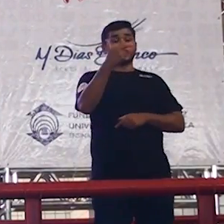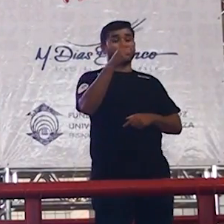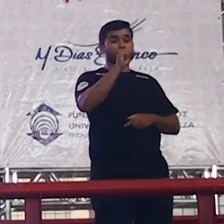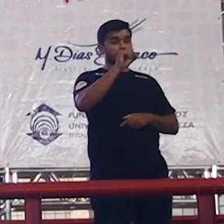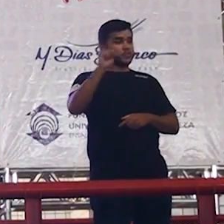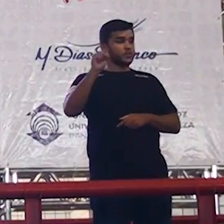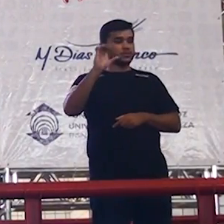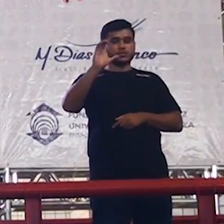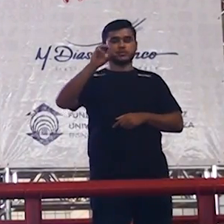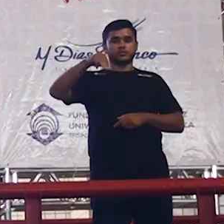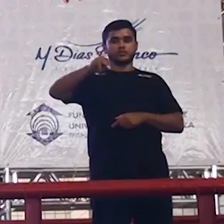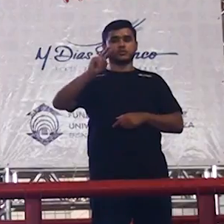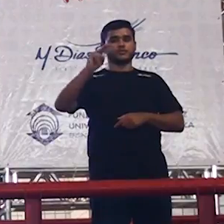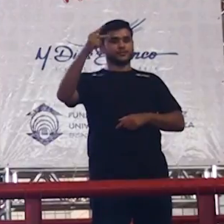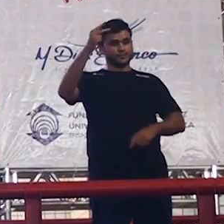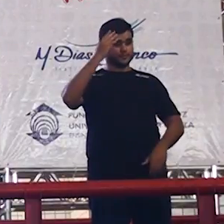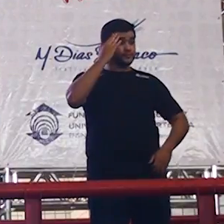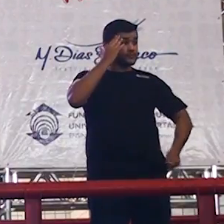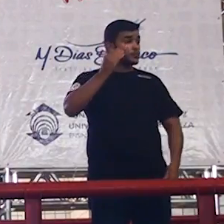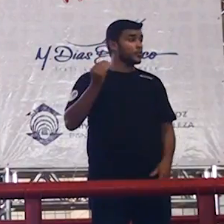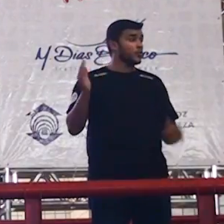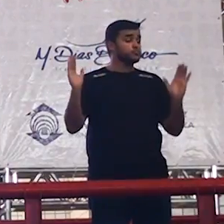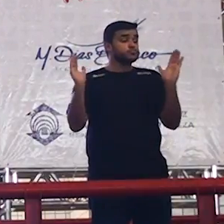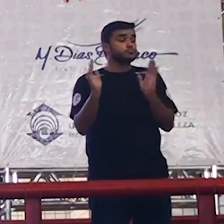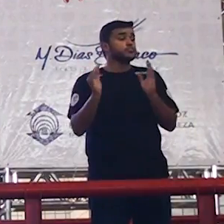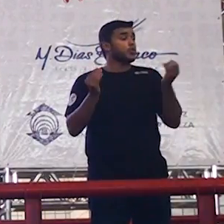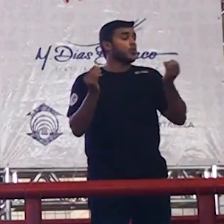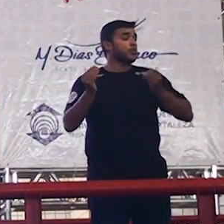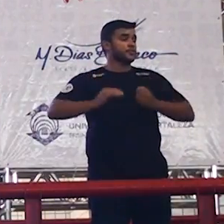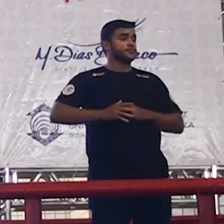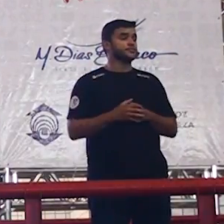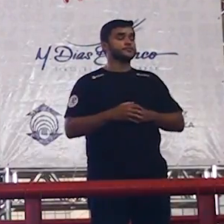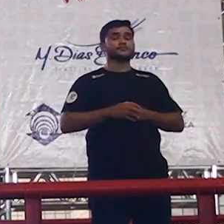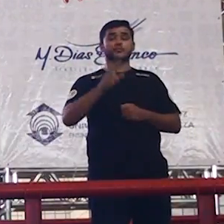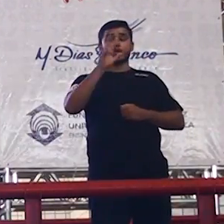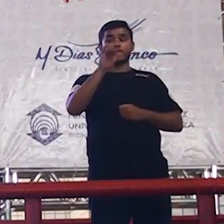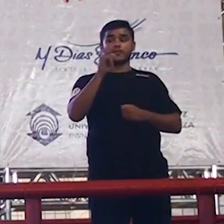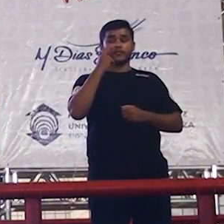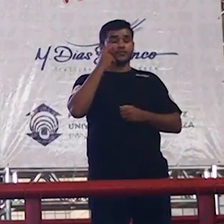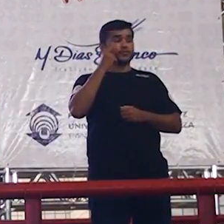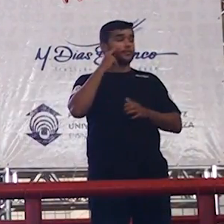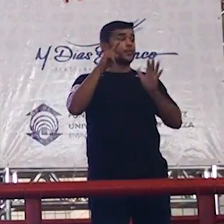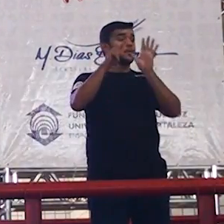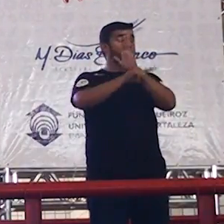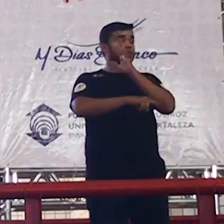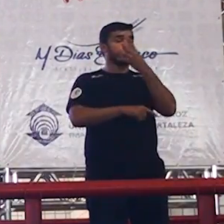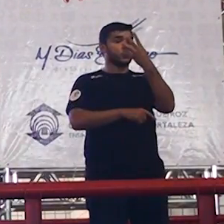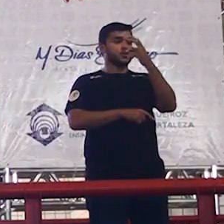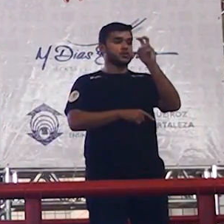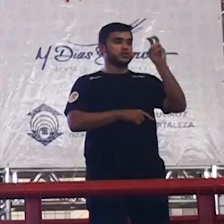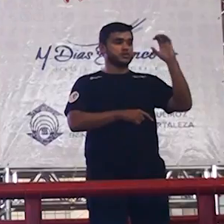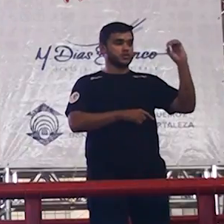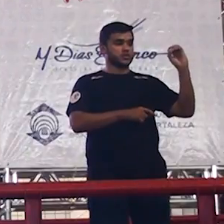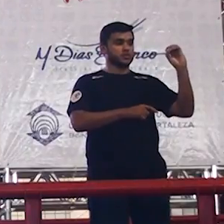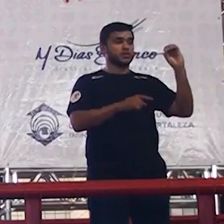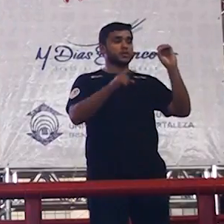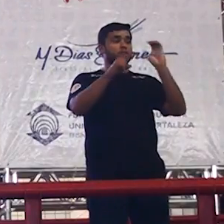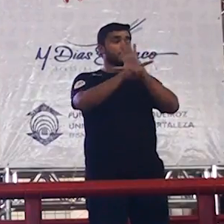redução, não é? Ou seja, eu vou agora subtrair 450